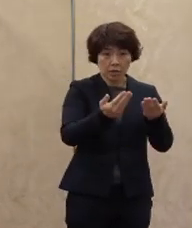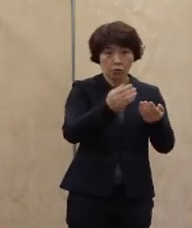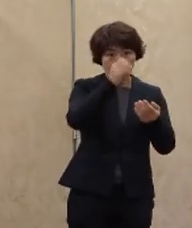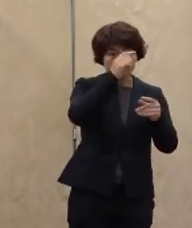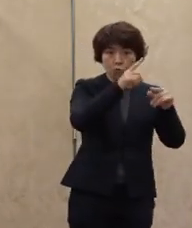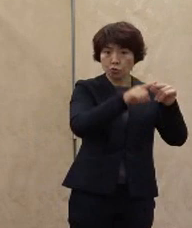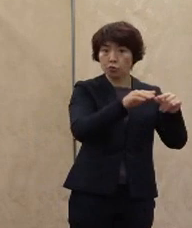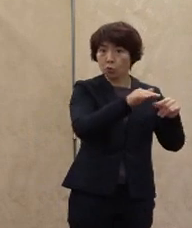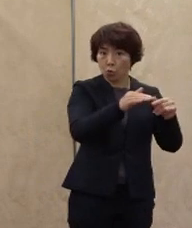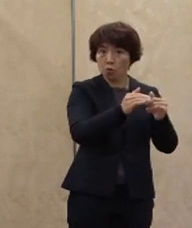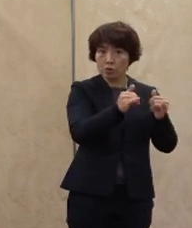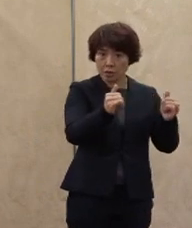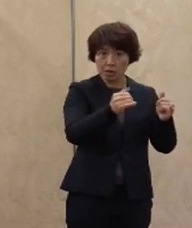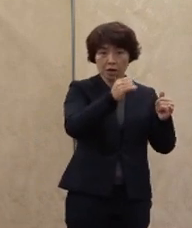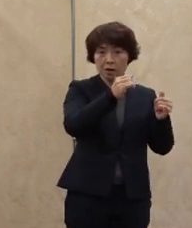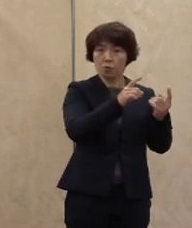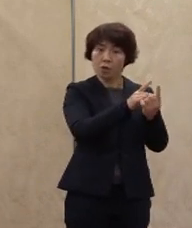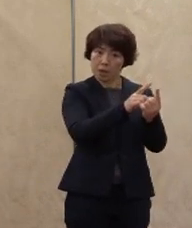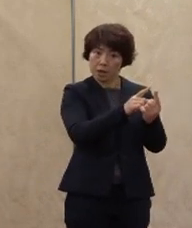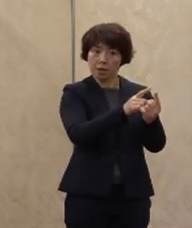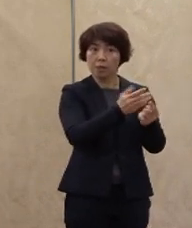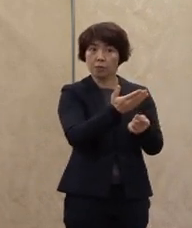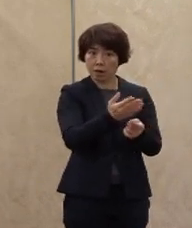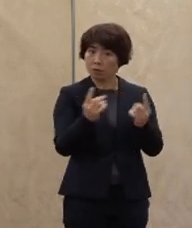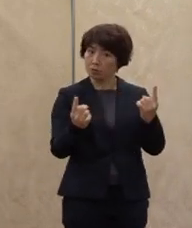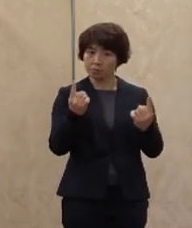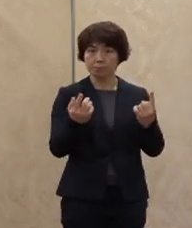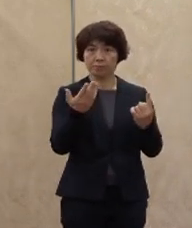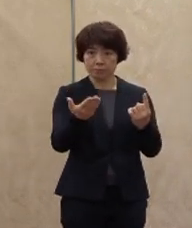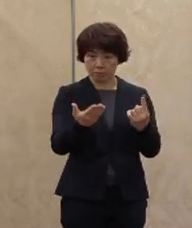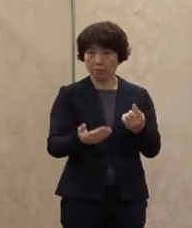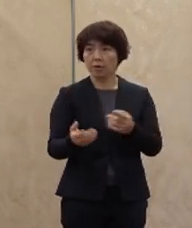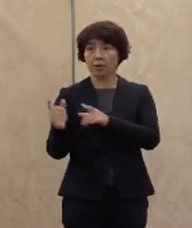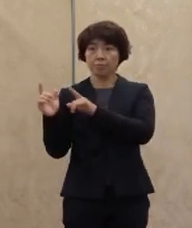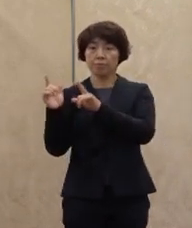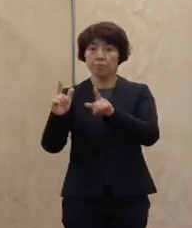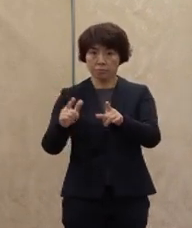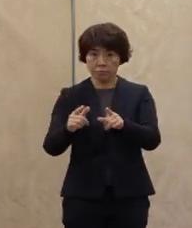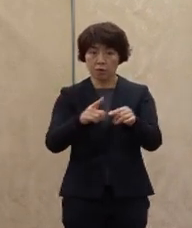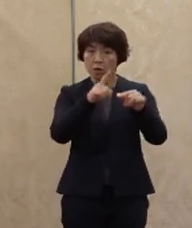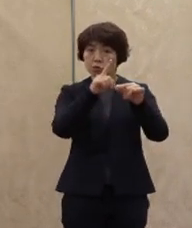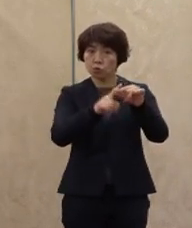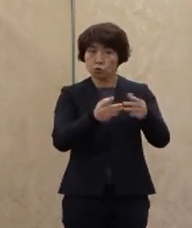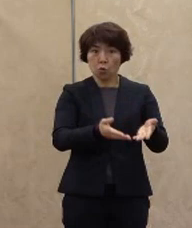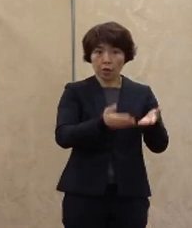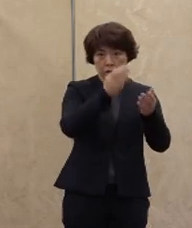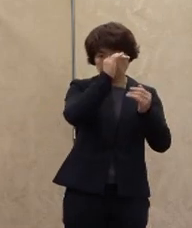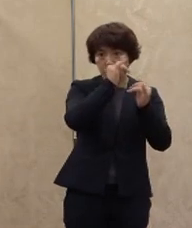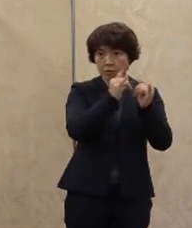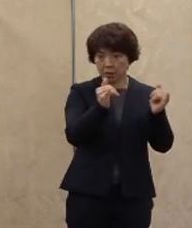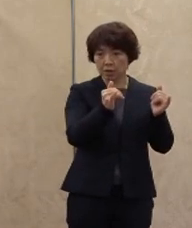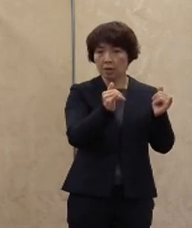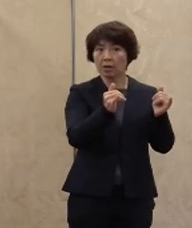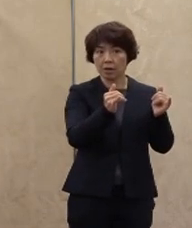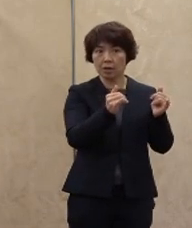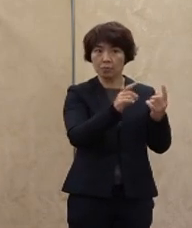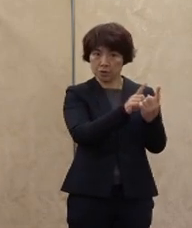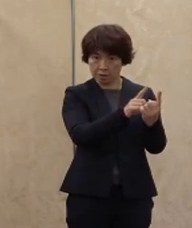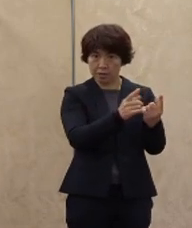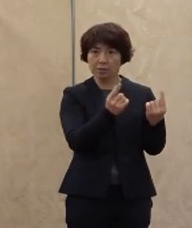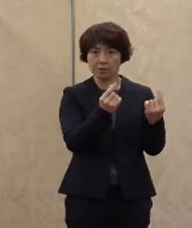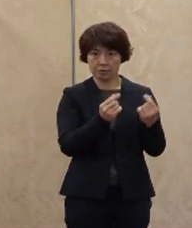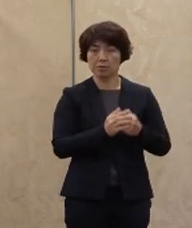者さん向けの施設などを想定しているのか、ちょっとお願いします。 中等症軽症これについてです。